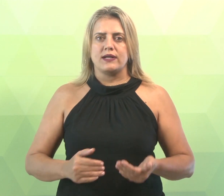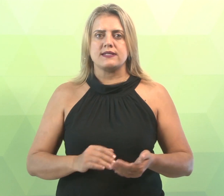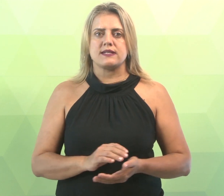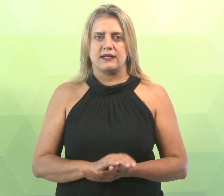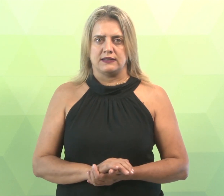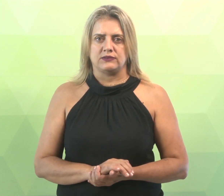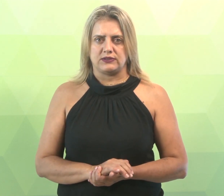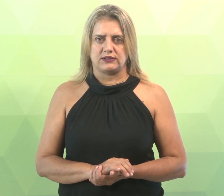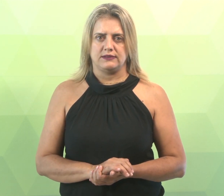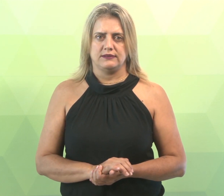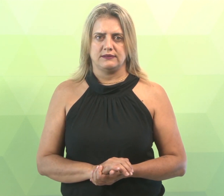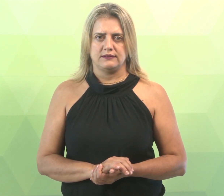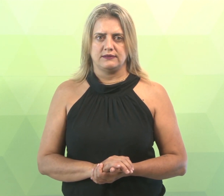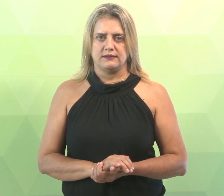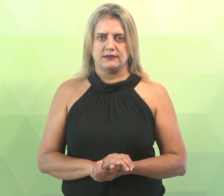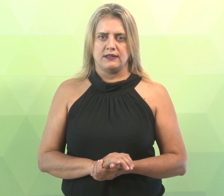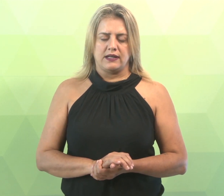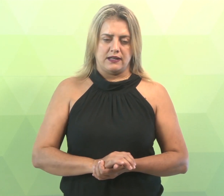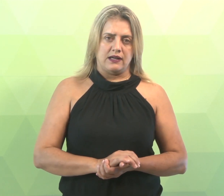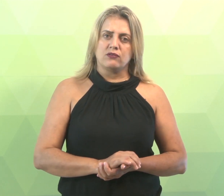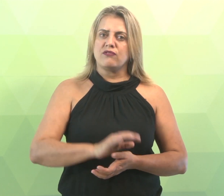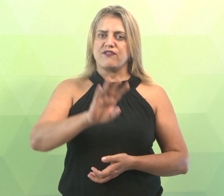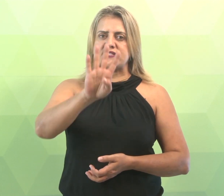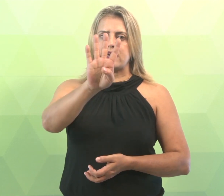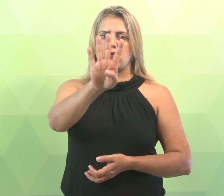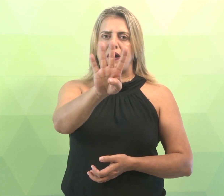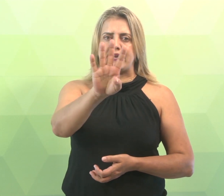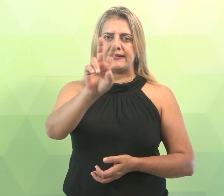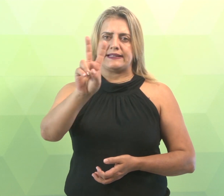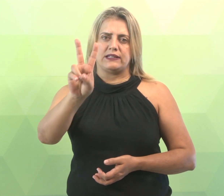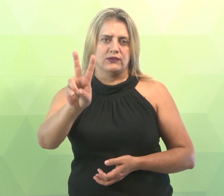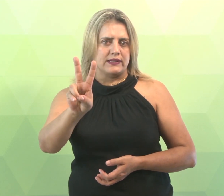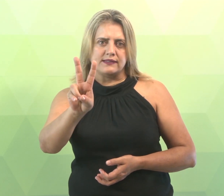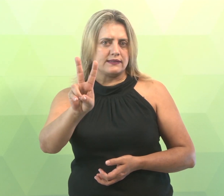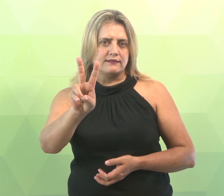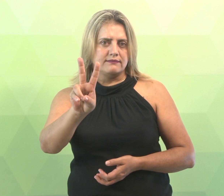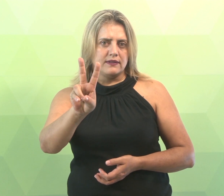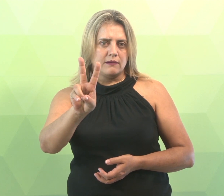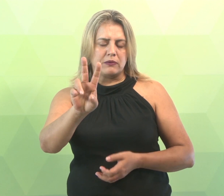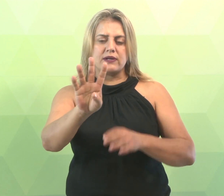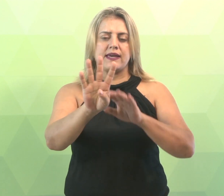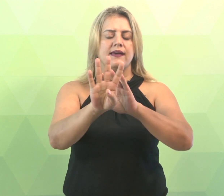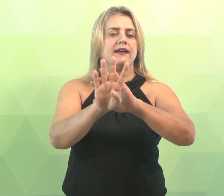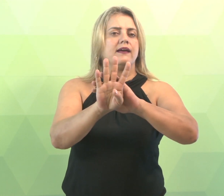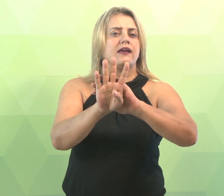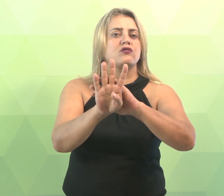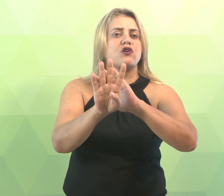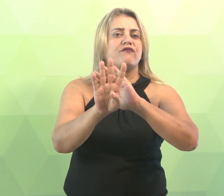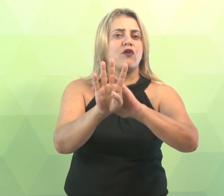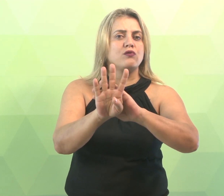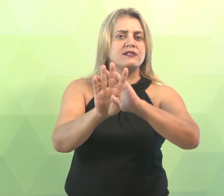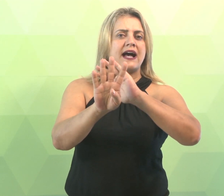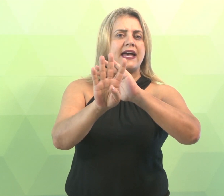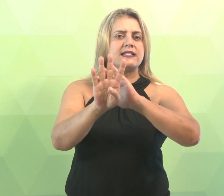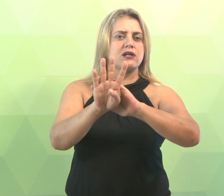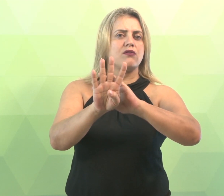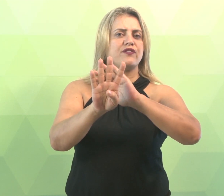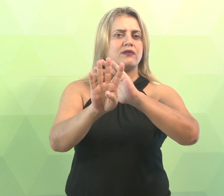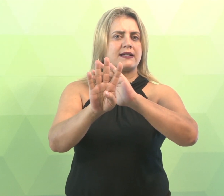42 anos, eu não vou fazer 42. Por quê? Eu só vou usar essa configuração